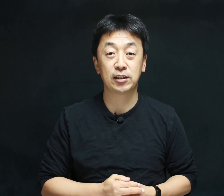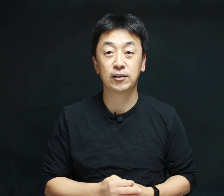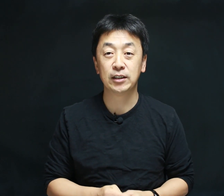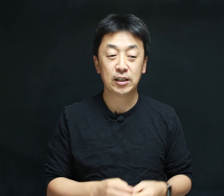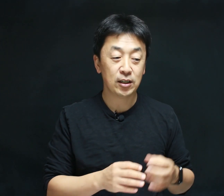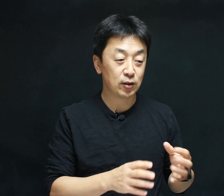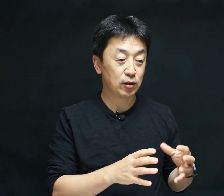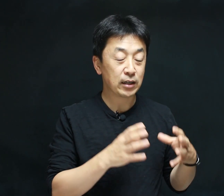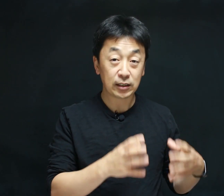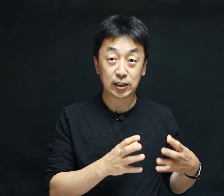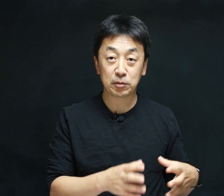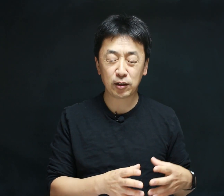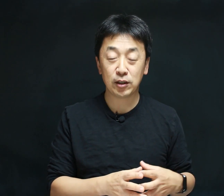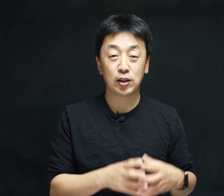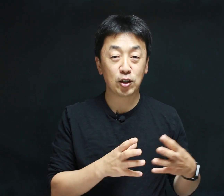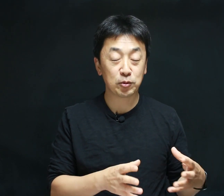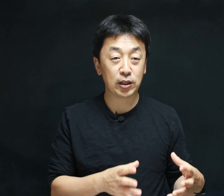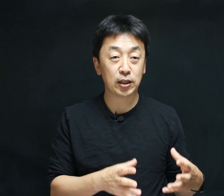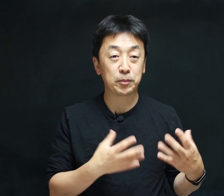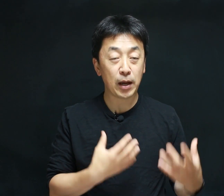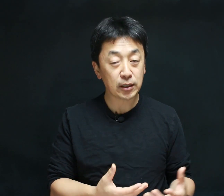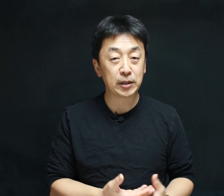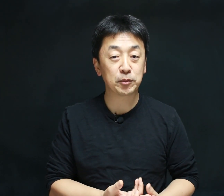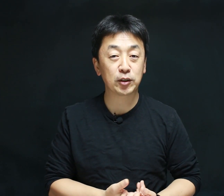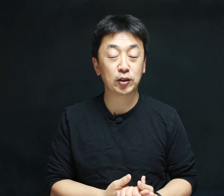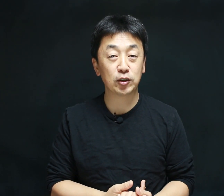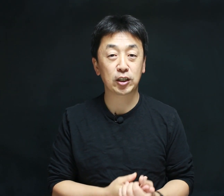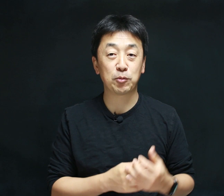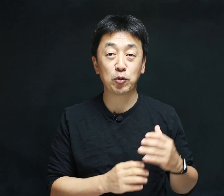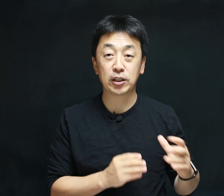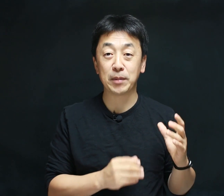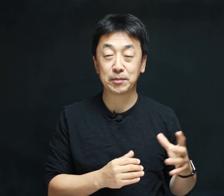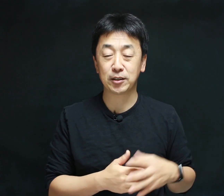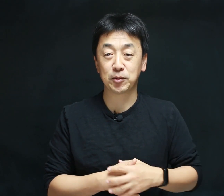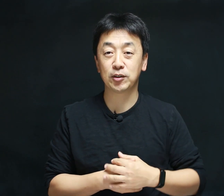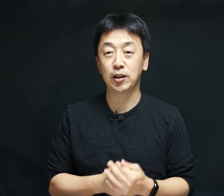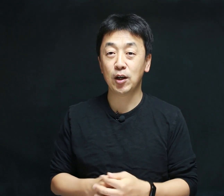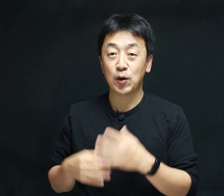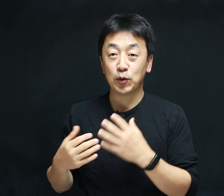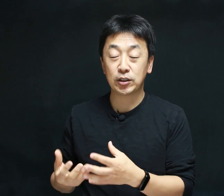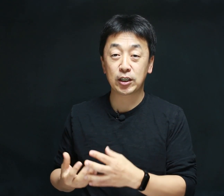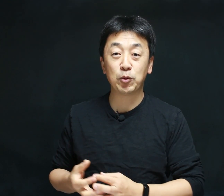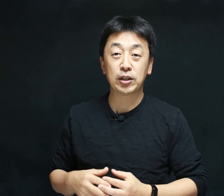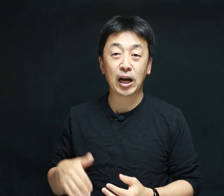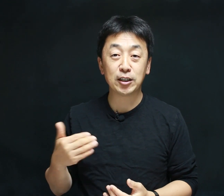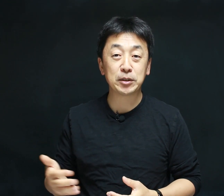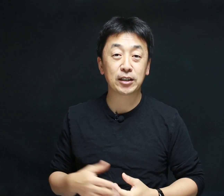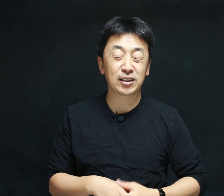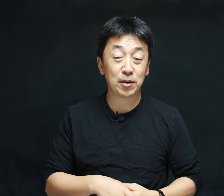텐데요. 항상 지금 이렇게 여러분들에게 항상 말씀드렸던 거는 기본기를 많이 말씀드렸는데, 오늘은 기본기 다음 이야기들을